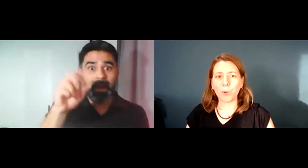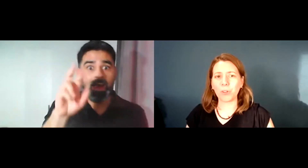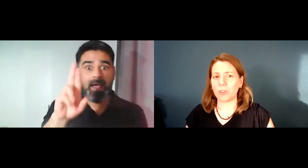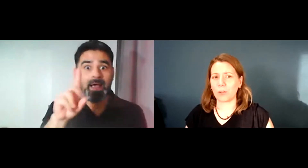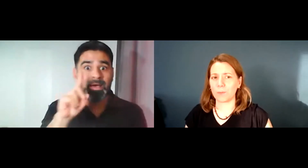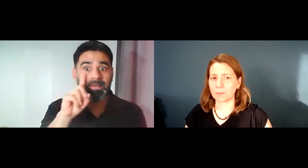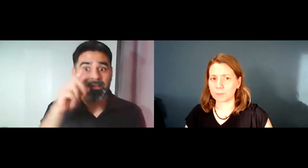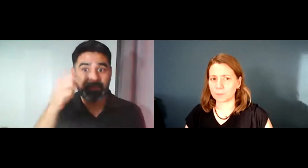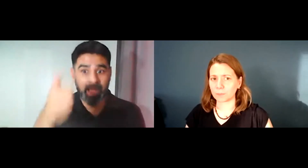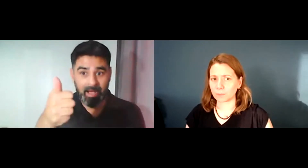otro.